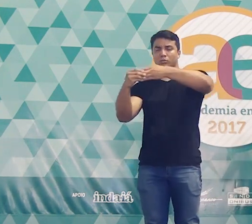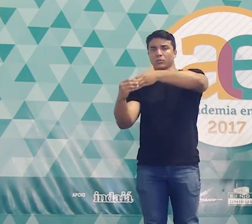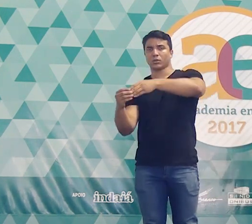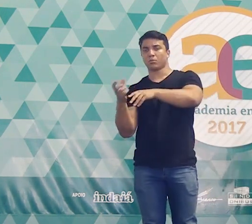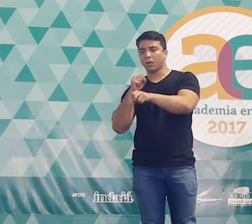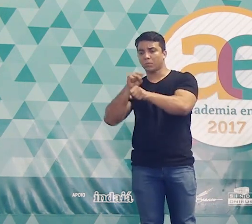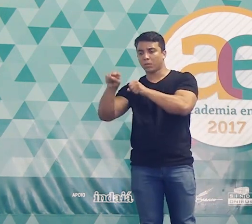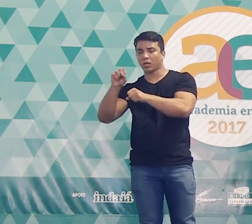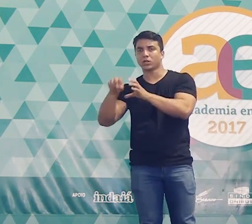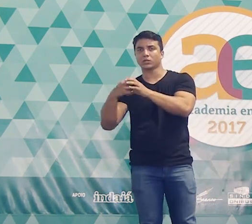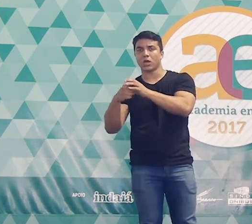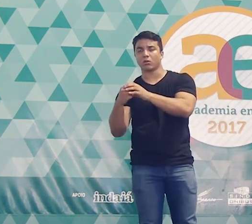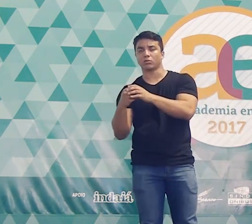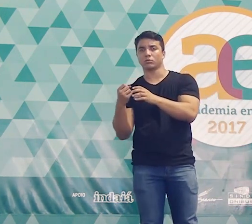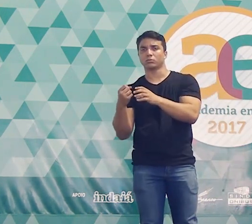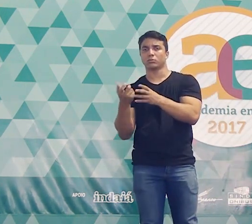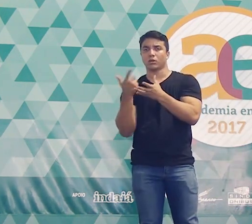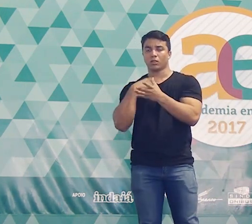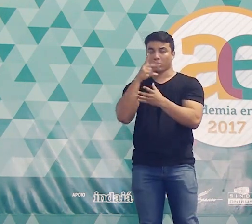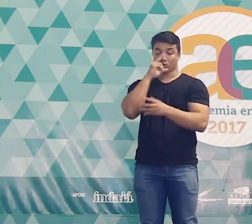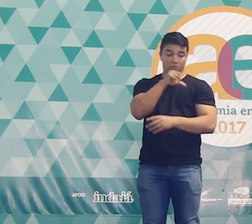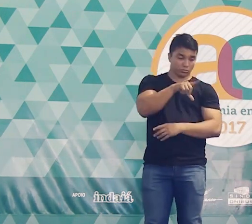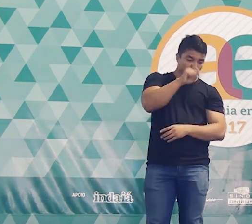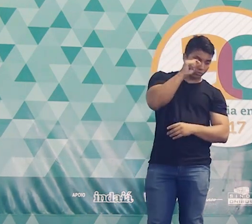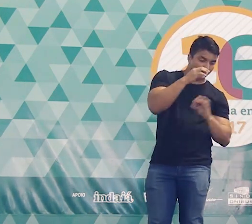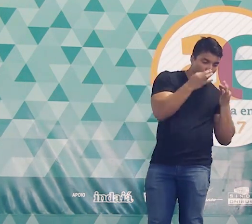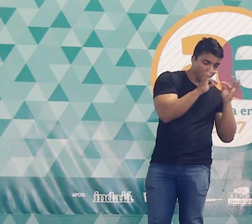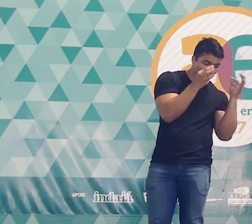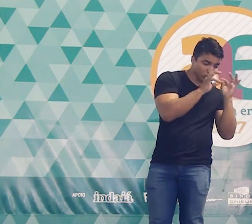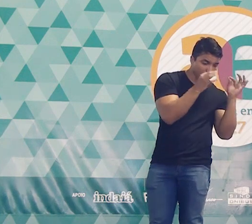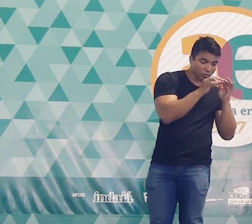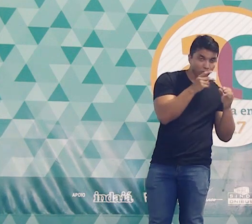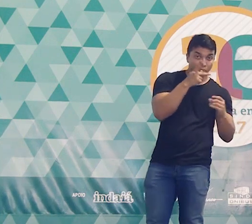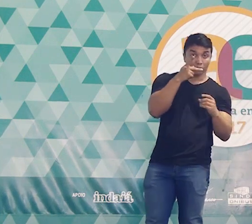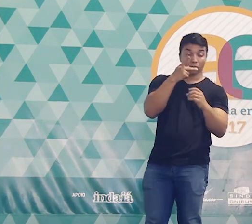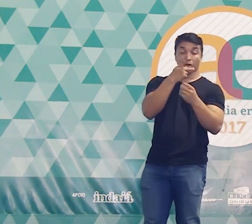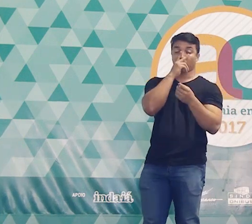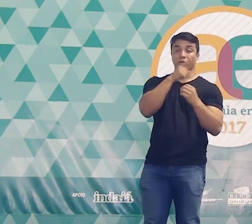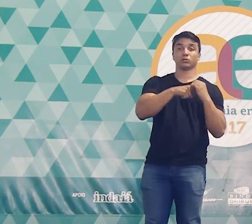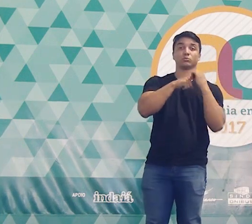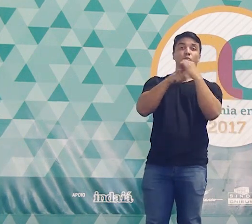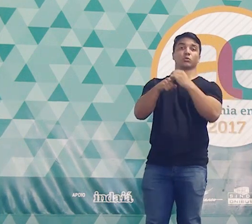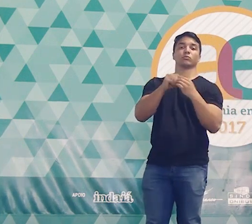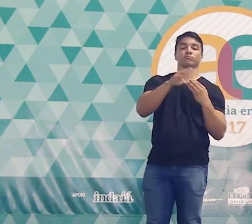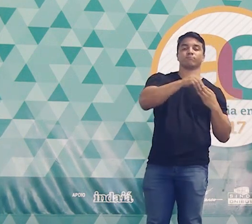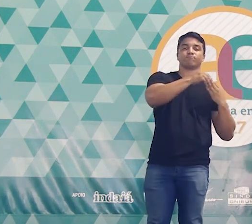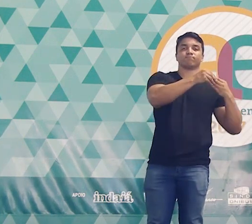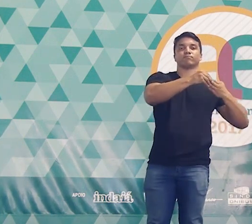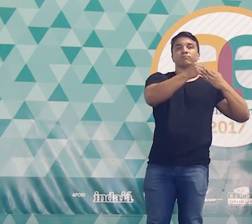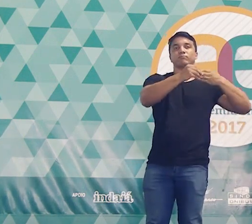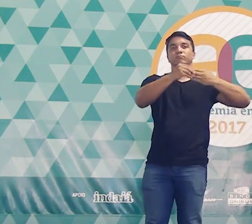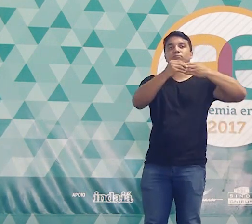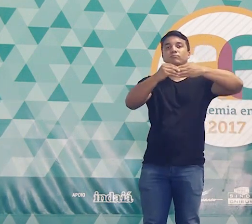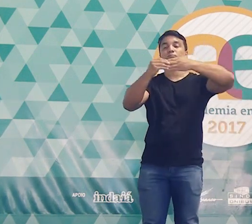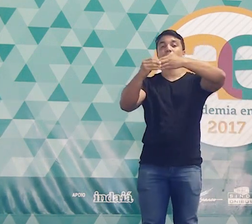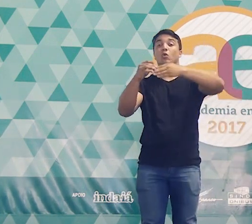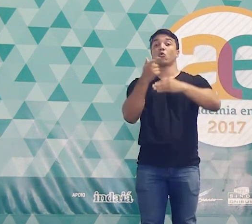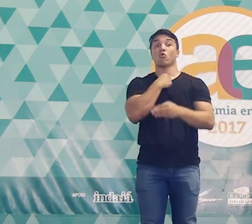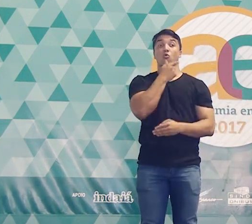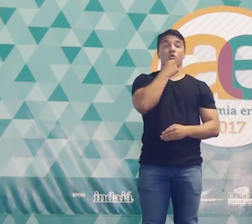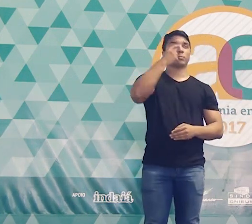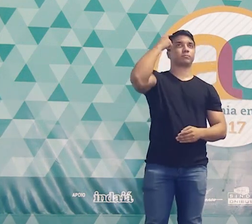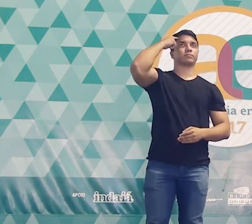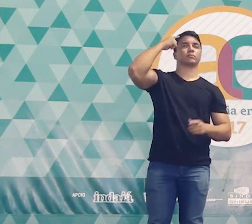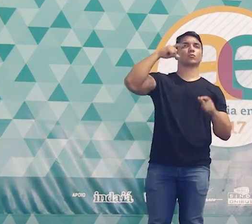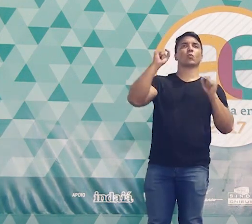destruir essas células. Ao escolher essa proteína bloqueadora para carregar as nanopartículas, o pesquisador deve levar em